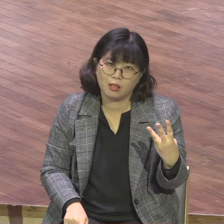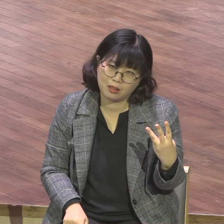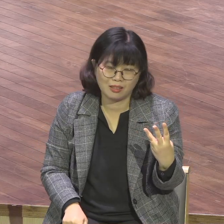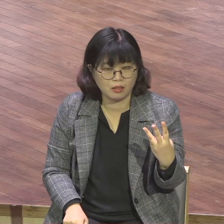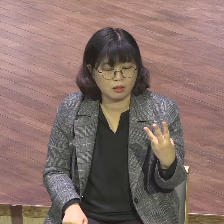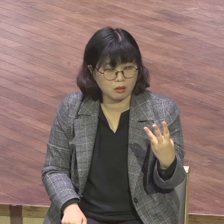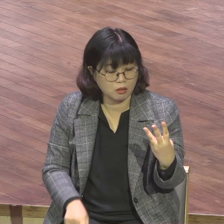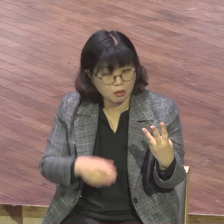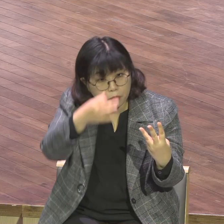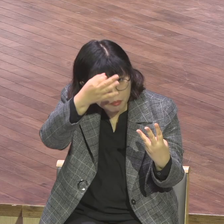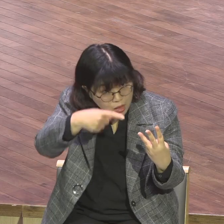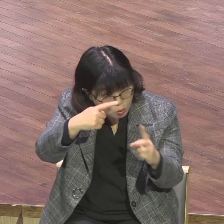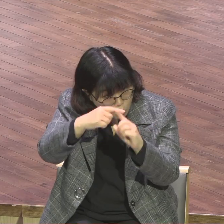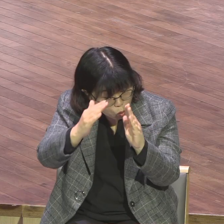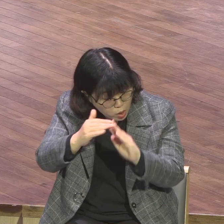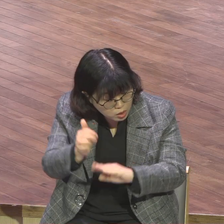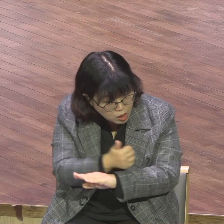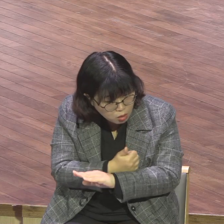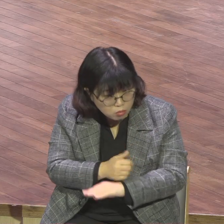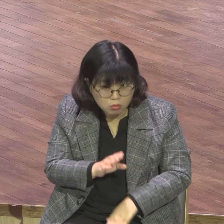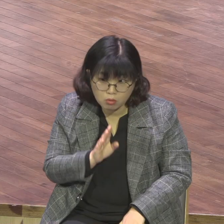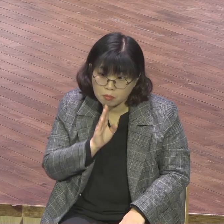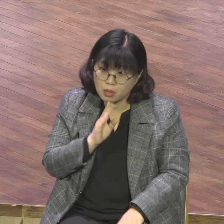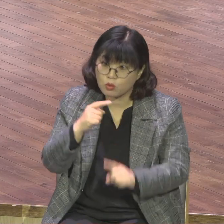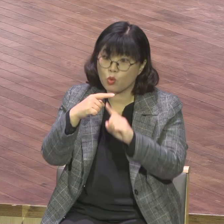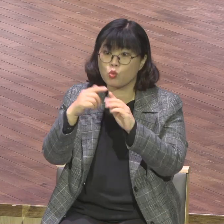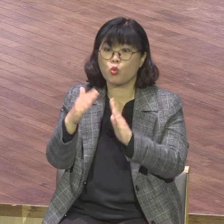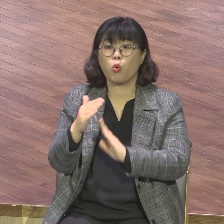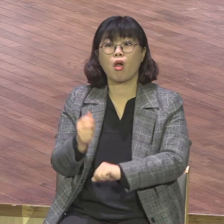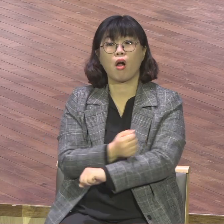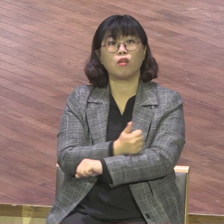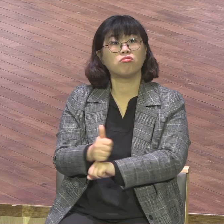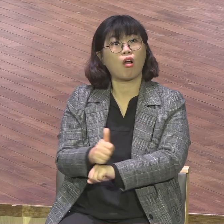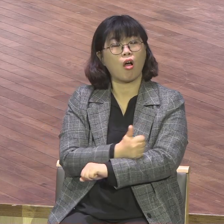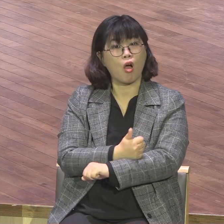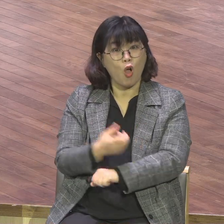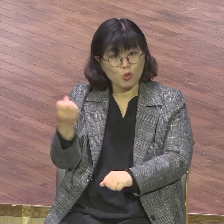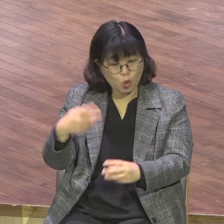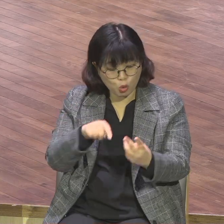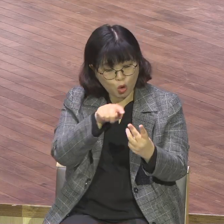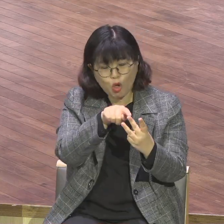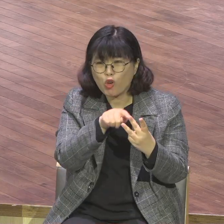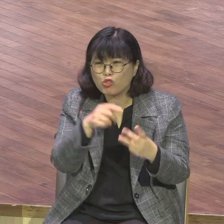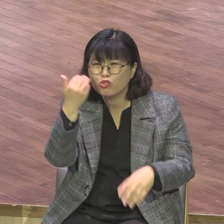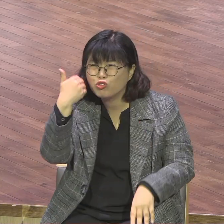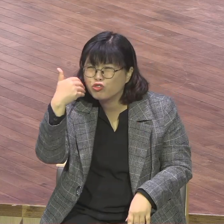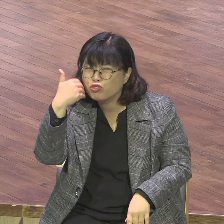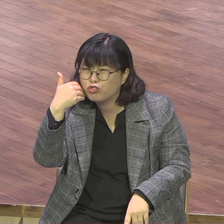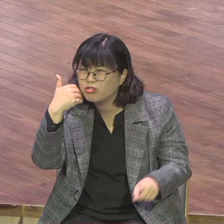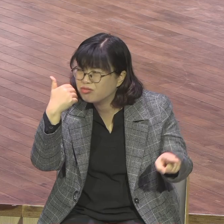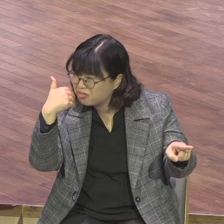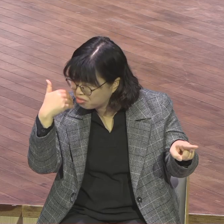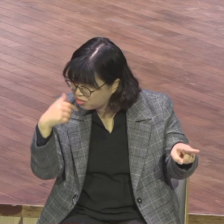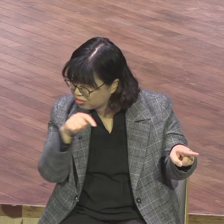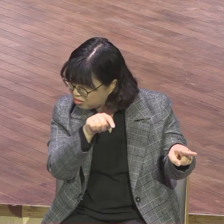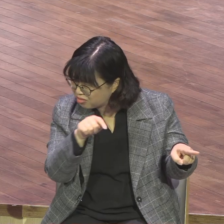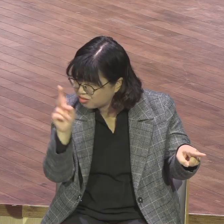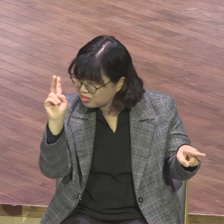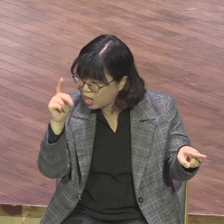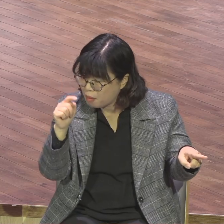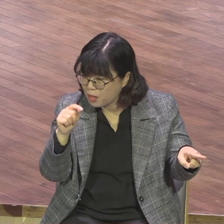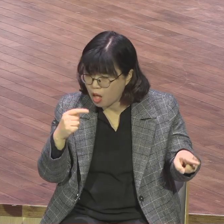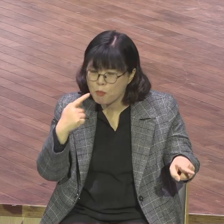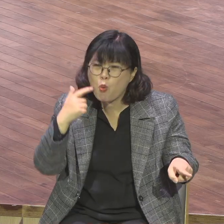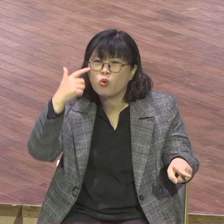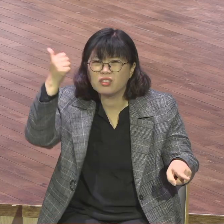교회는 다닌다고들 하는데, 심지어 목사의 라이센스도 있다는데, 목사의 라이센스가 어디 있어요?